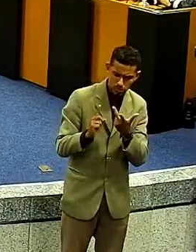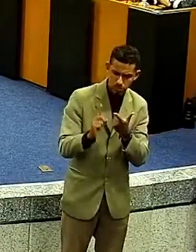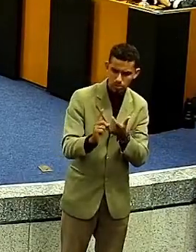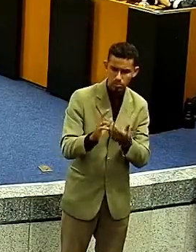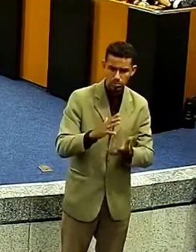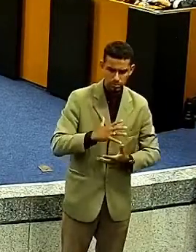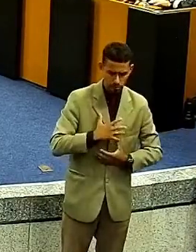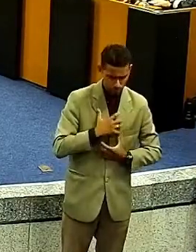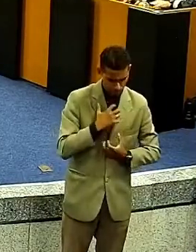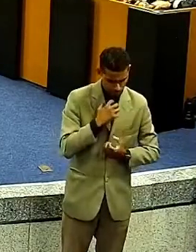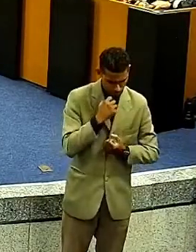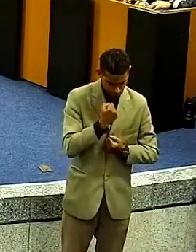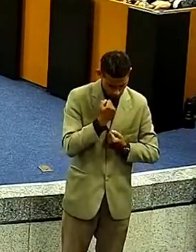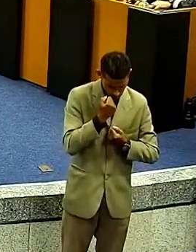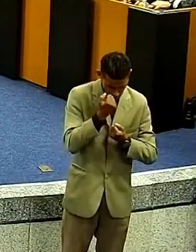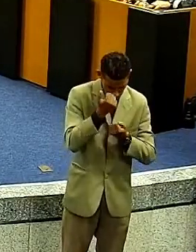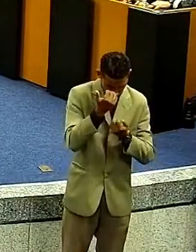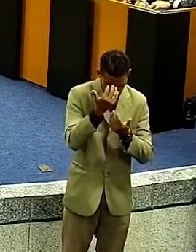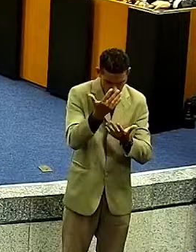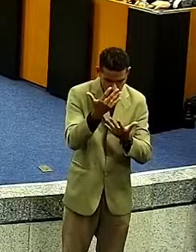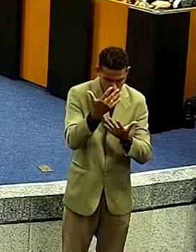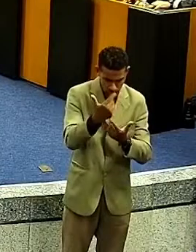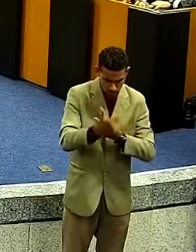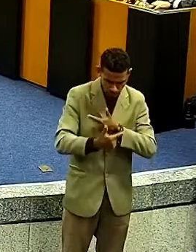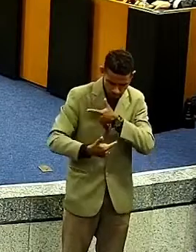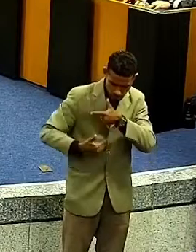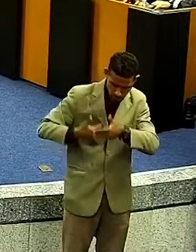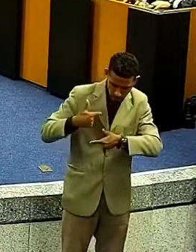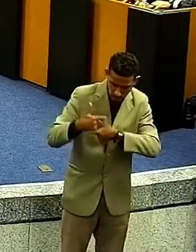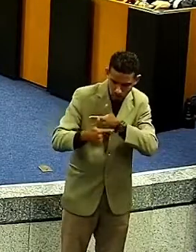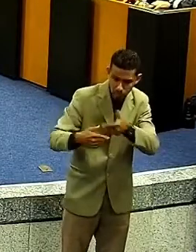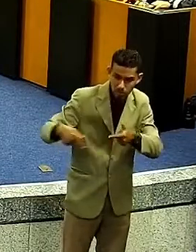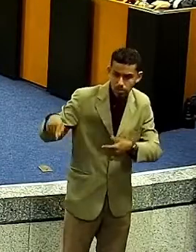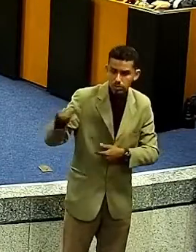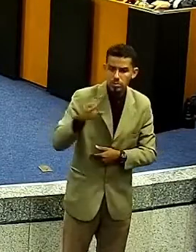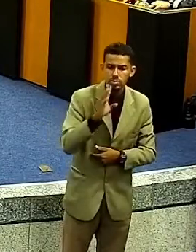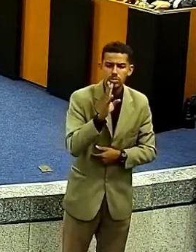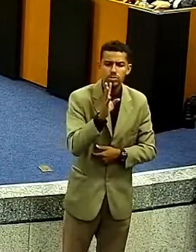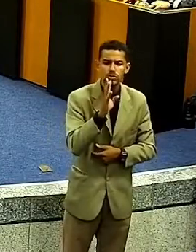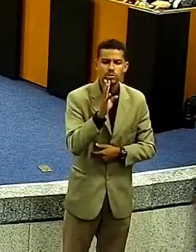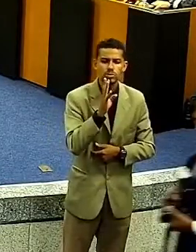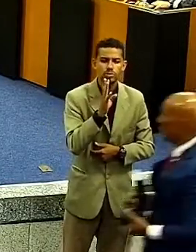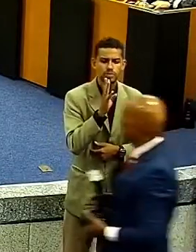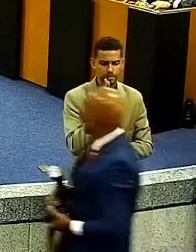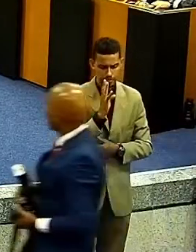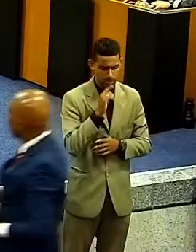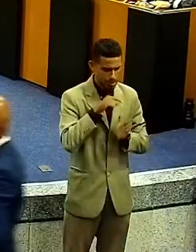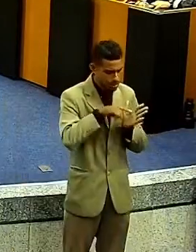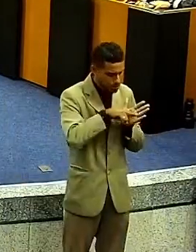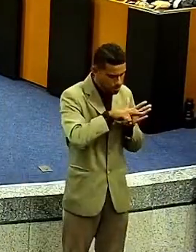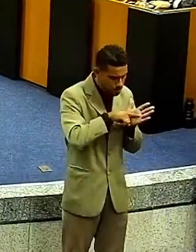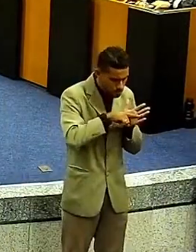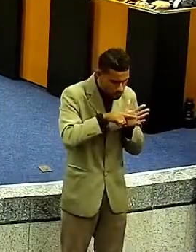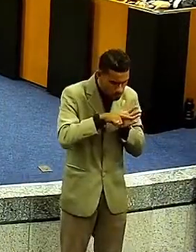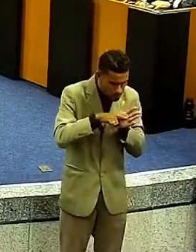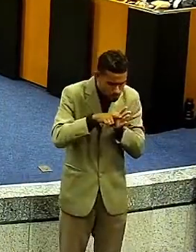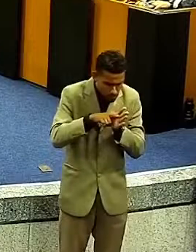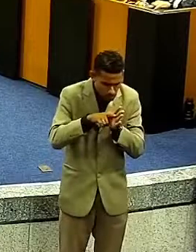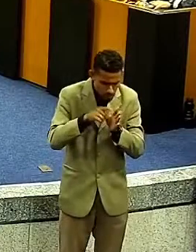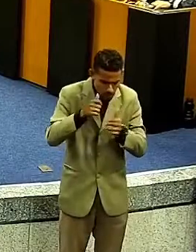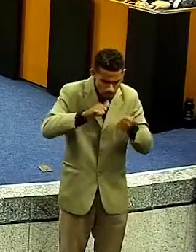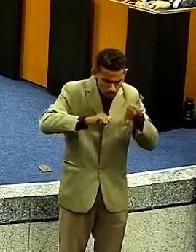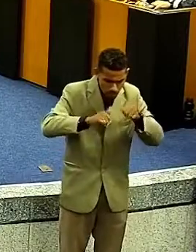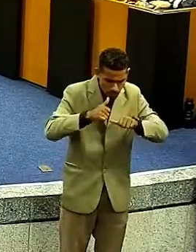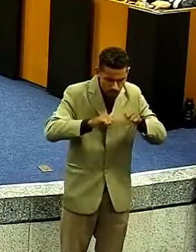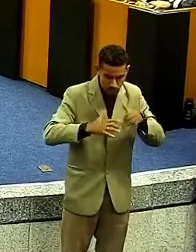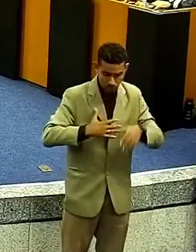da Alma muitos passaram a me conhecer um pouco melhor e